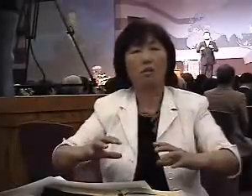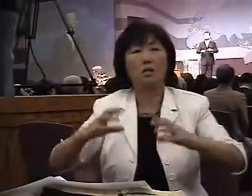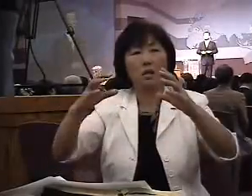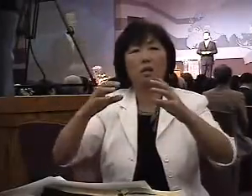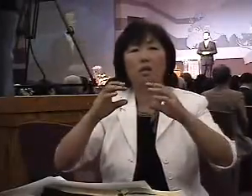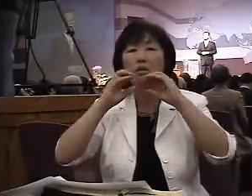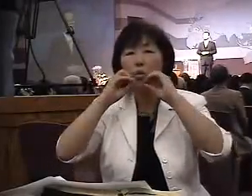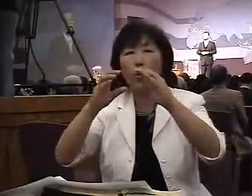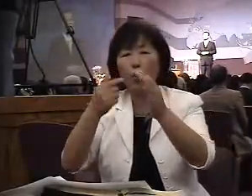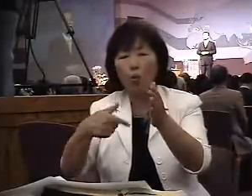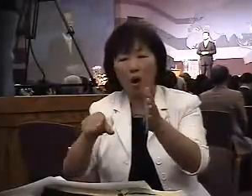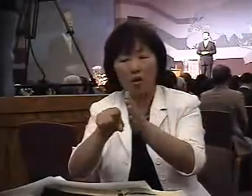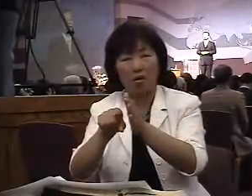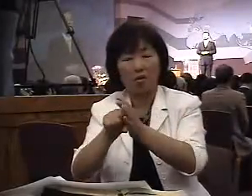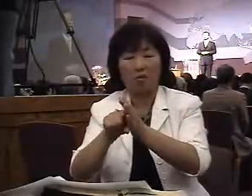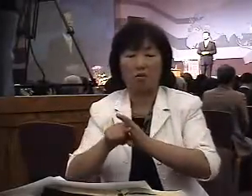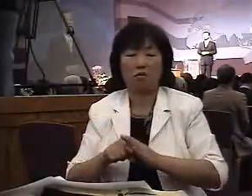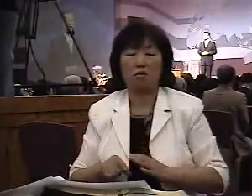위하여.